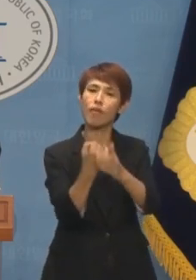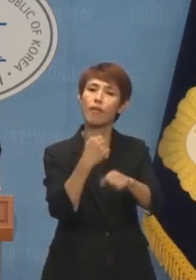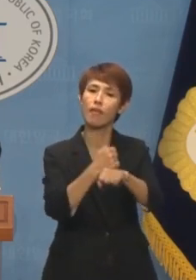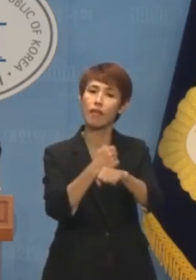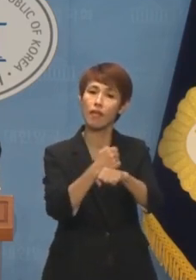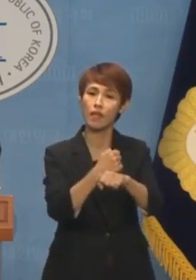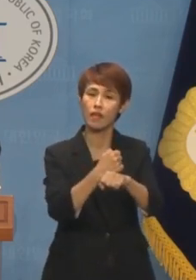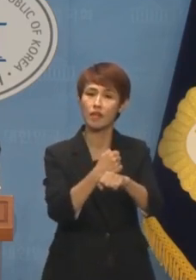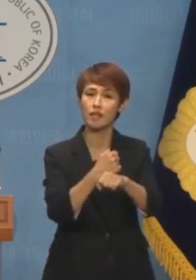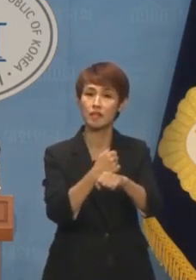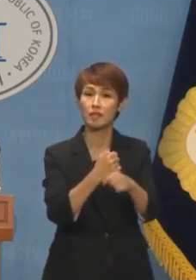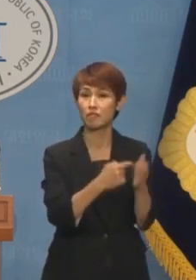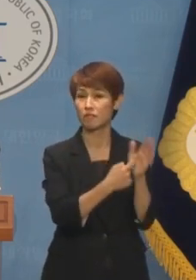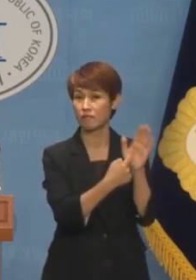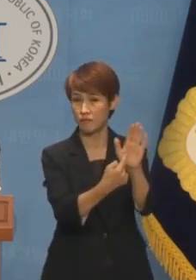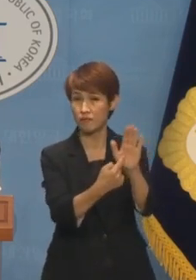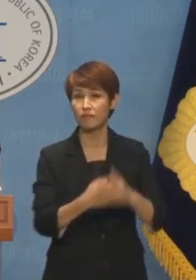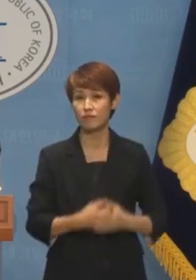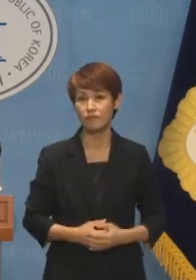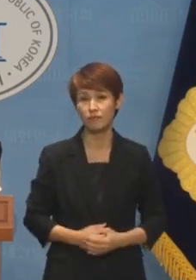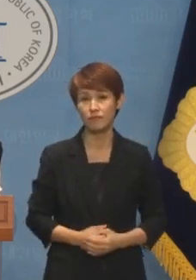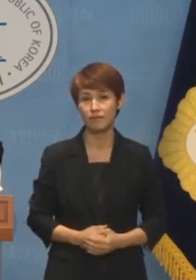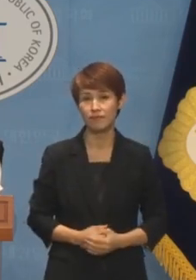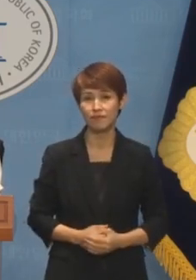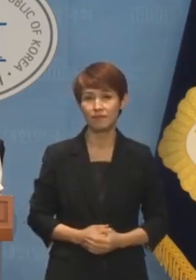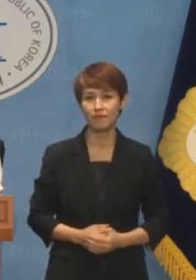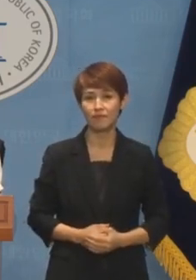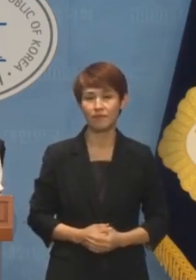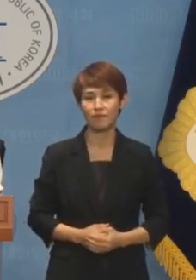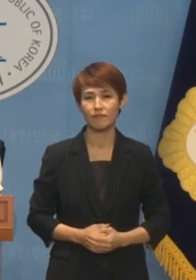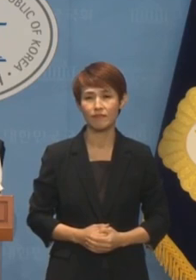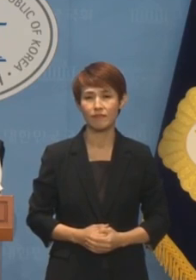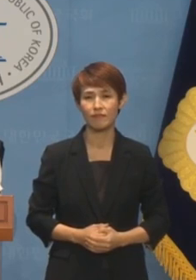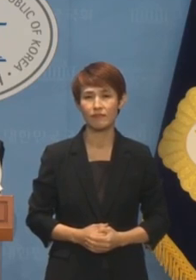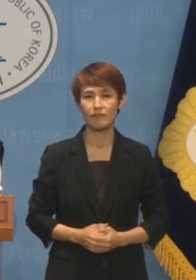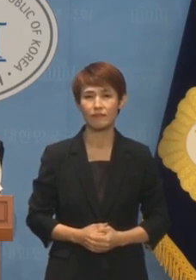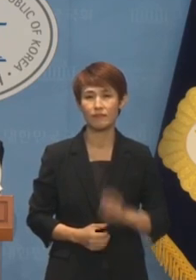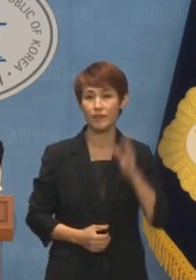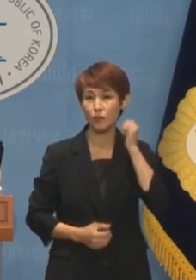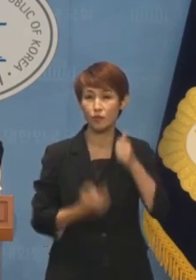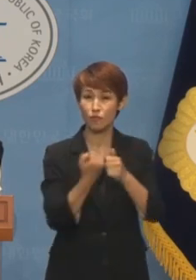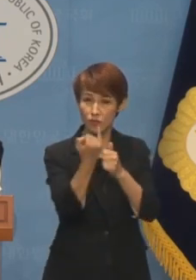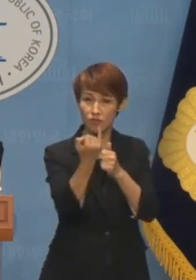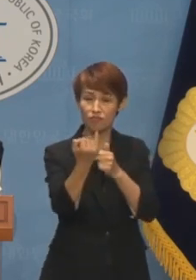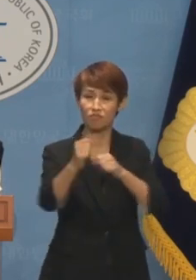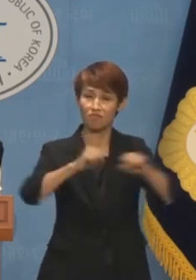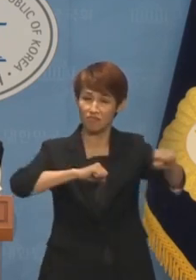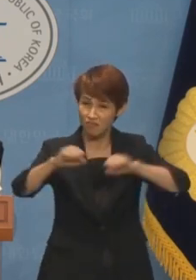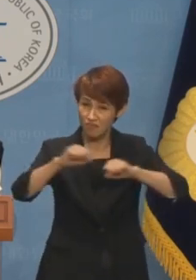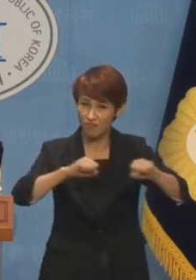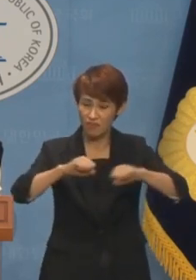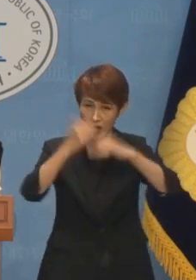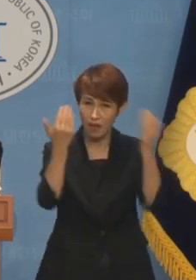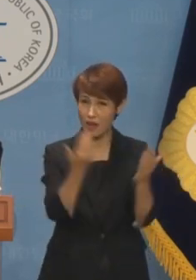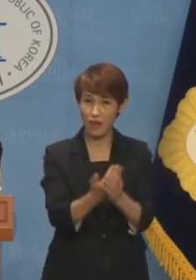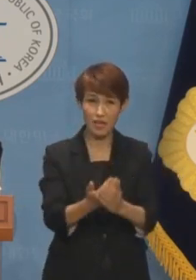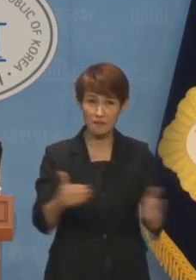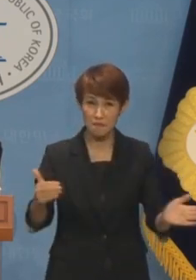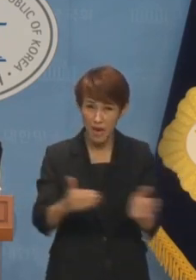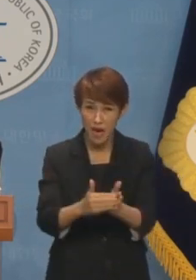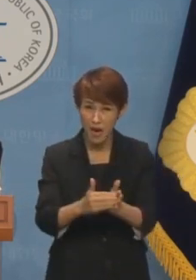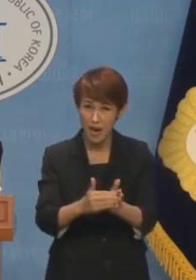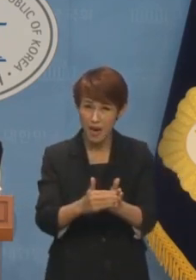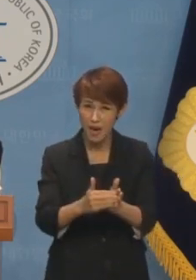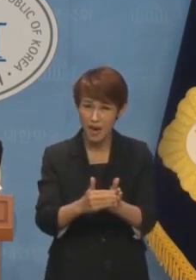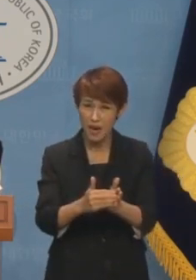것이라고 전했다는 언론 보도도 있습니다. 이제 김 여사가 나서도 될 만큼 모든 정리가 끝났다는